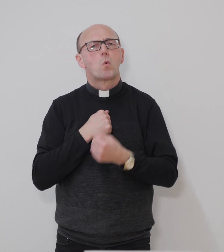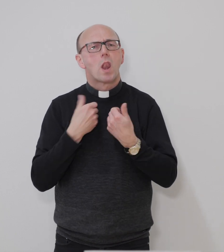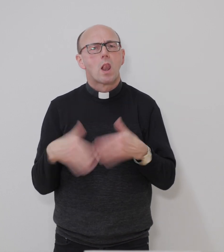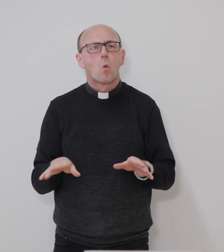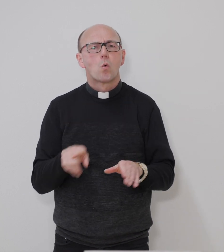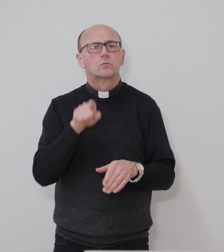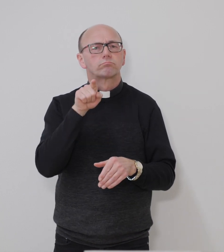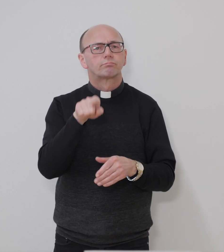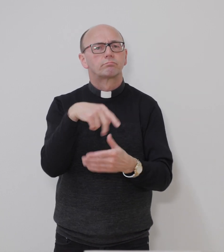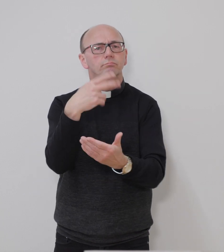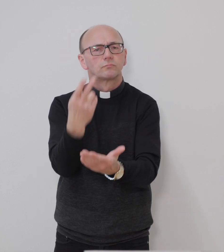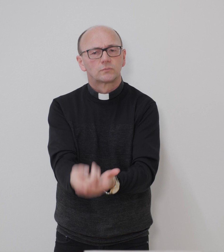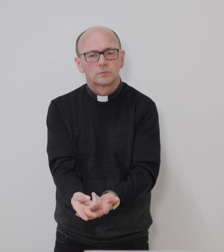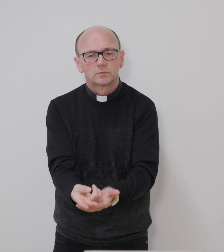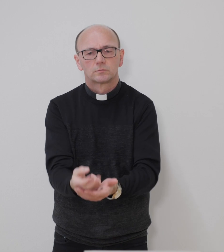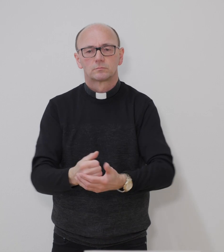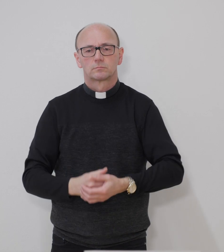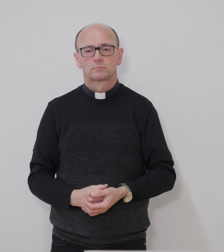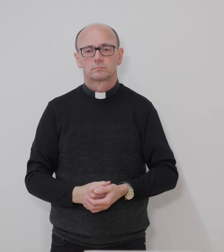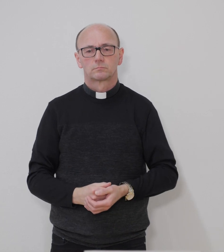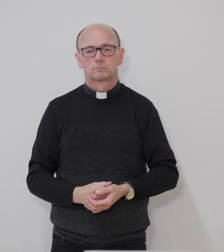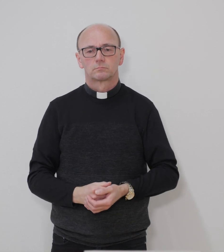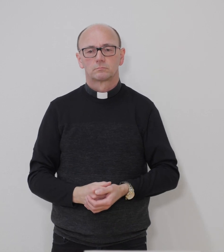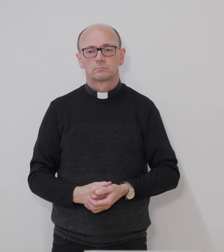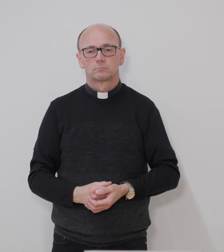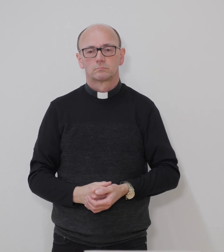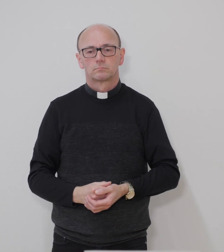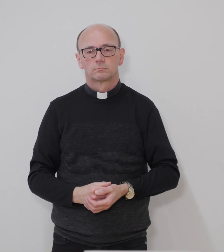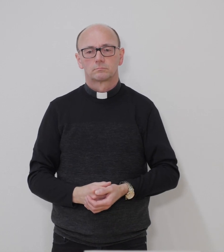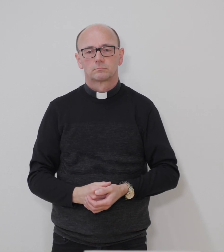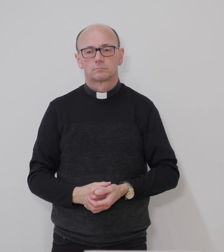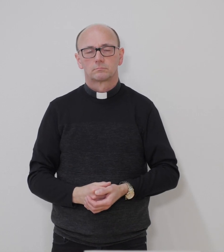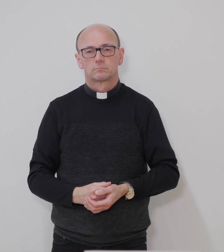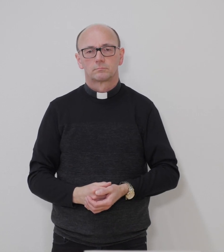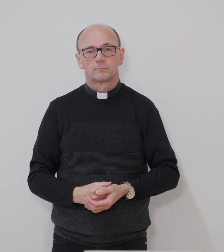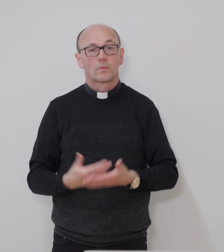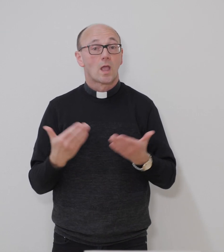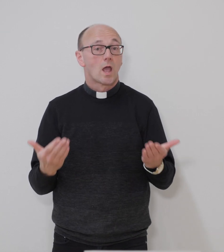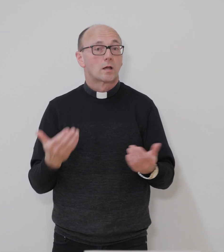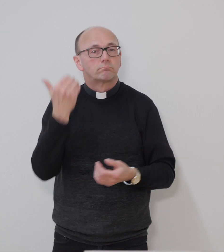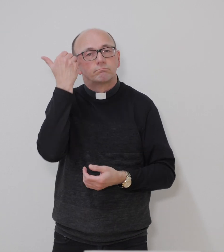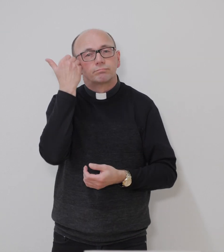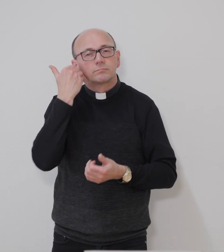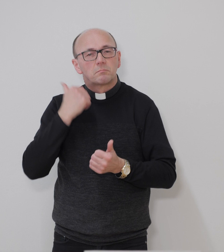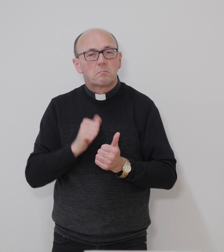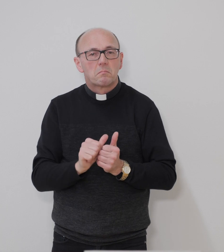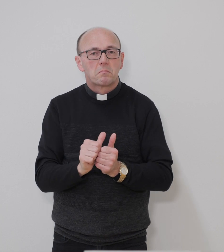Herr Jesus Christus, steh uns bei, dass wir alle Zeit mit dir leben und in das Reich deines Vaters gelangen.